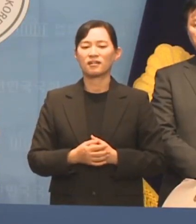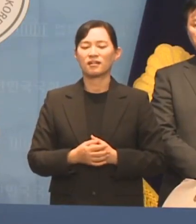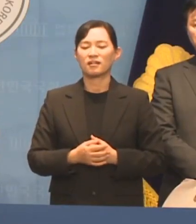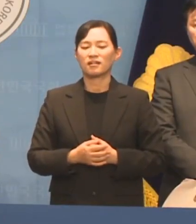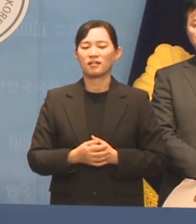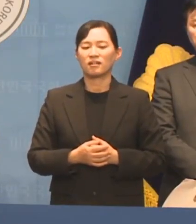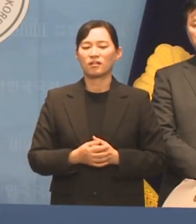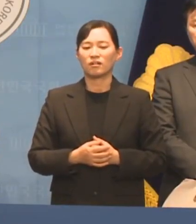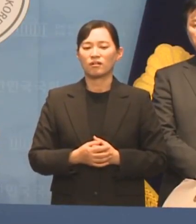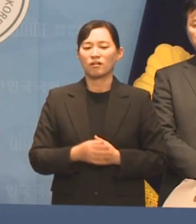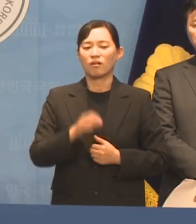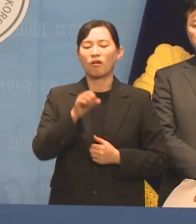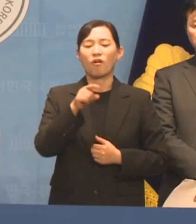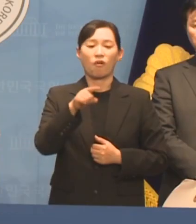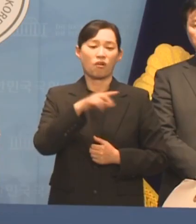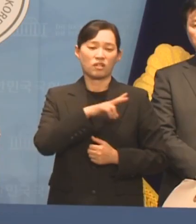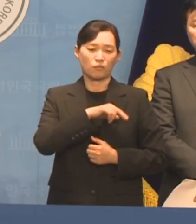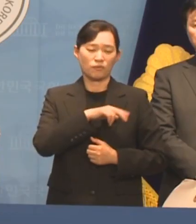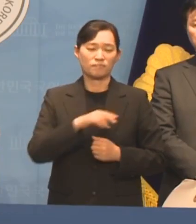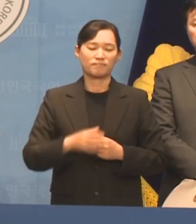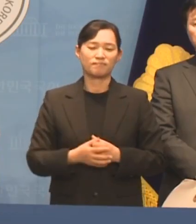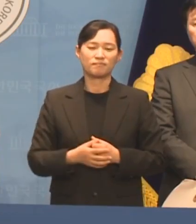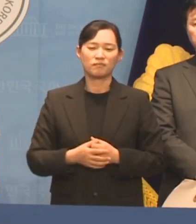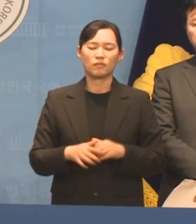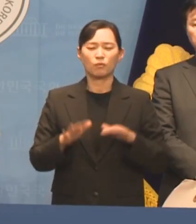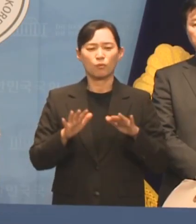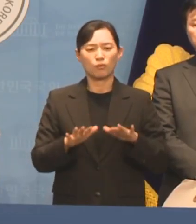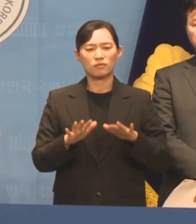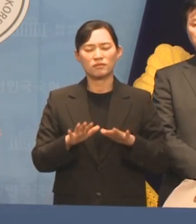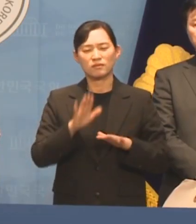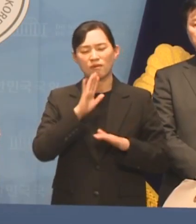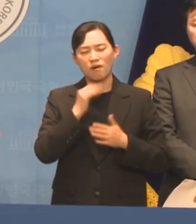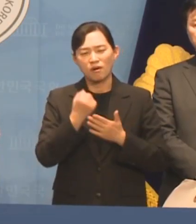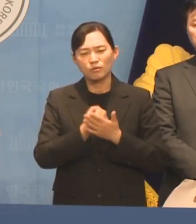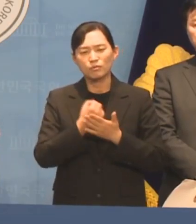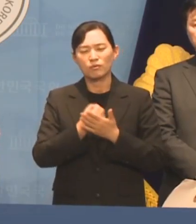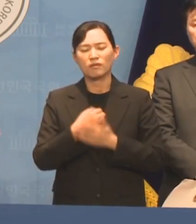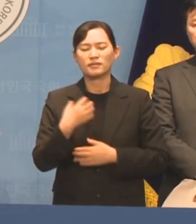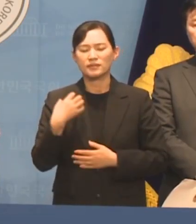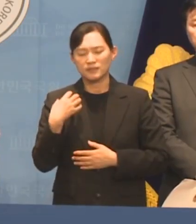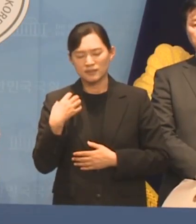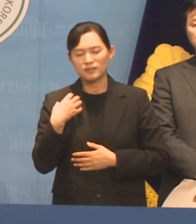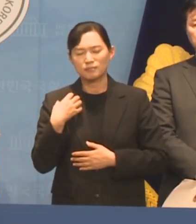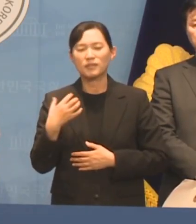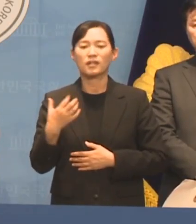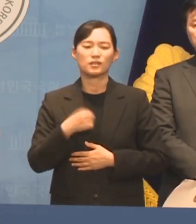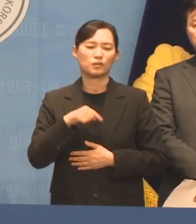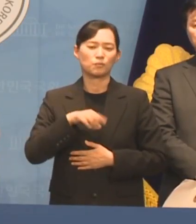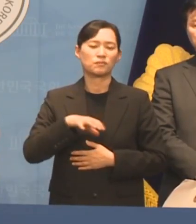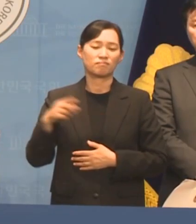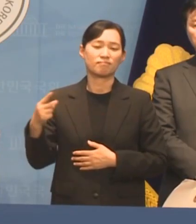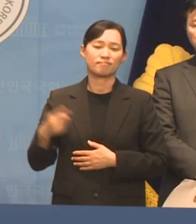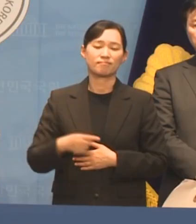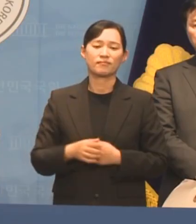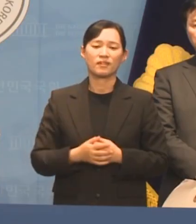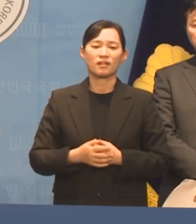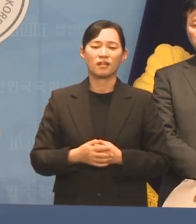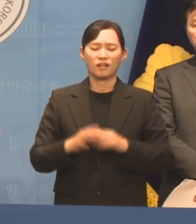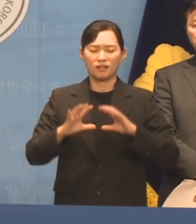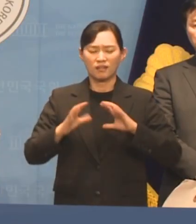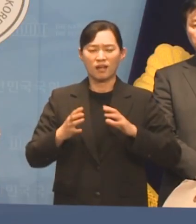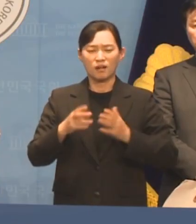농림축산식품해양수산위원회 위원장 어기구 의원입니다. 오늘 저는 깊은 우려와 책임감을 가지고 이 자리에 섰습니다. 헌정